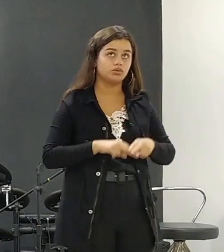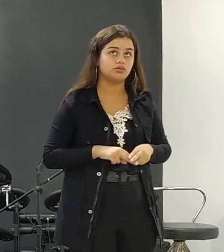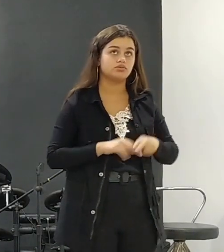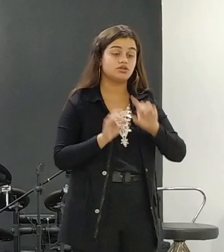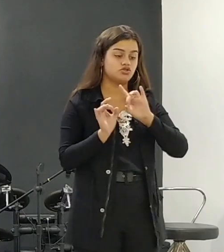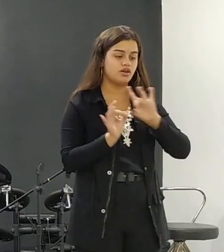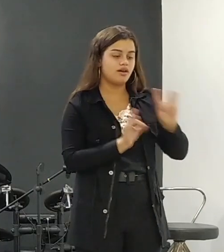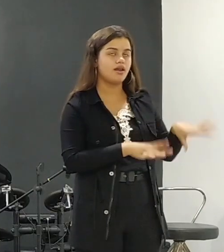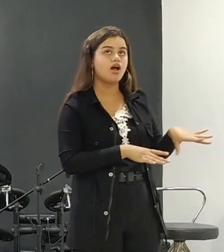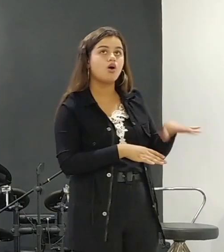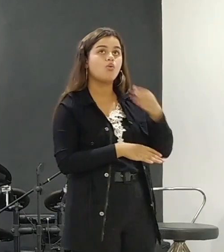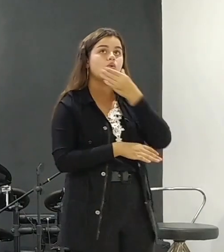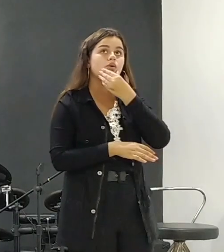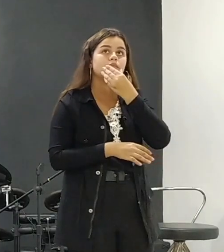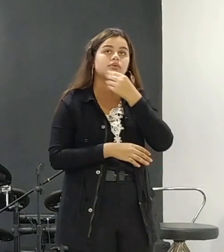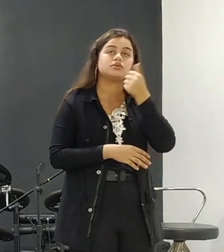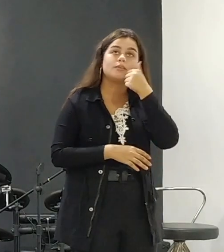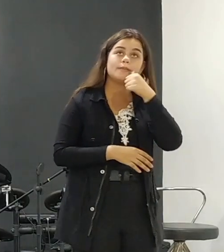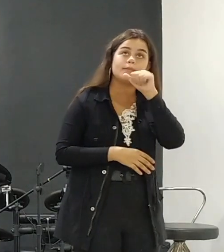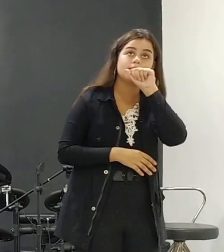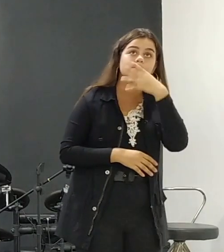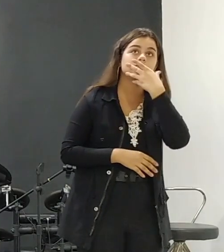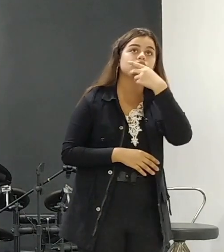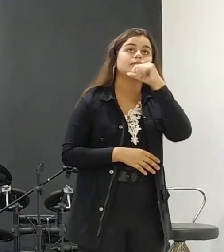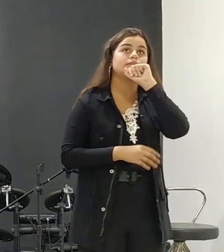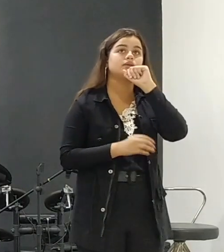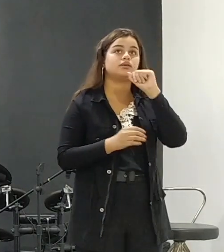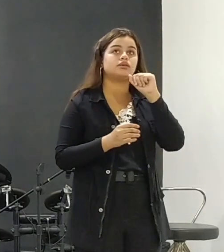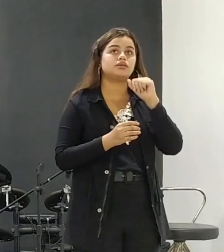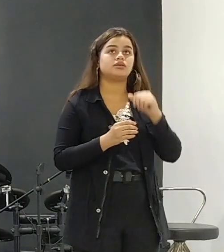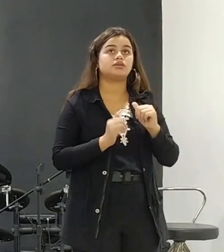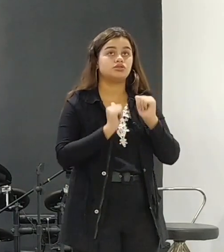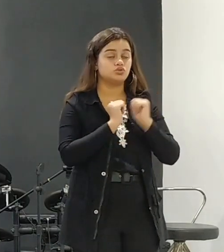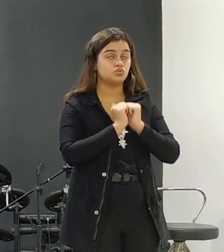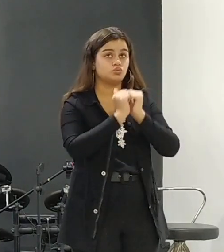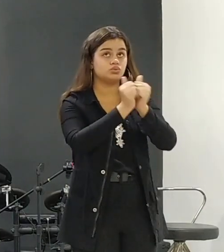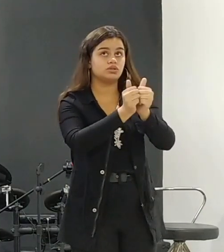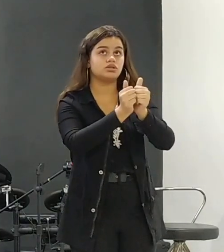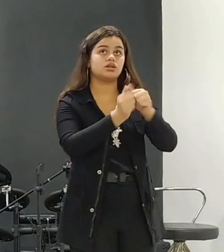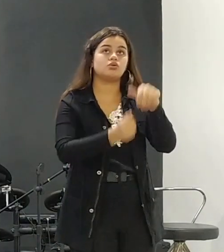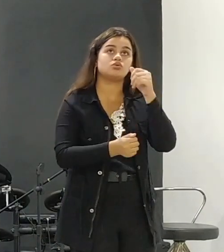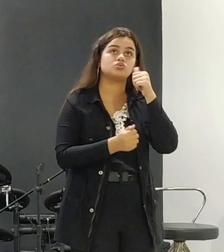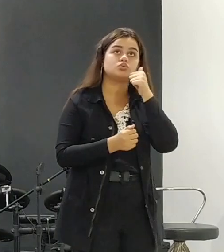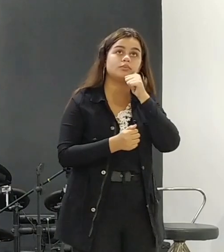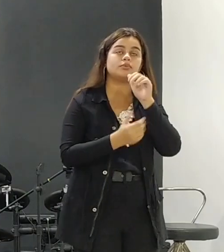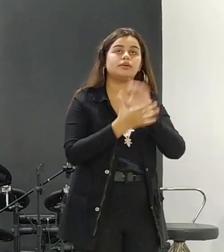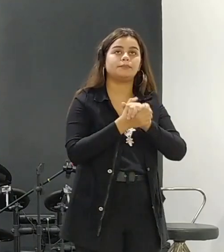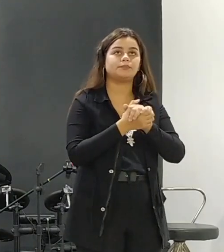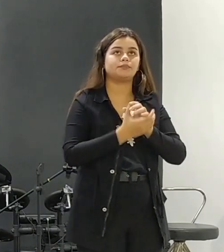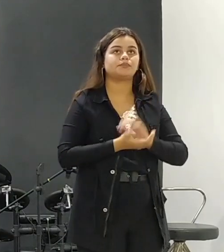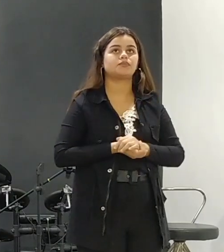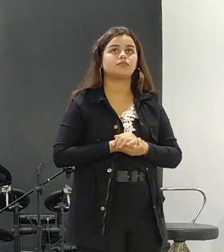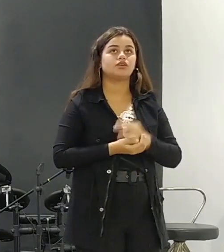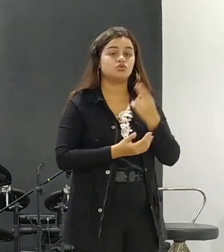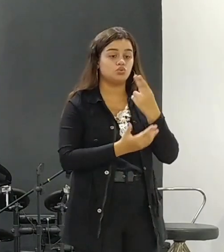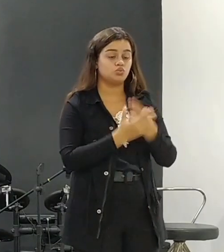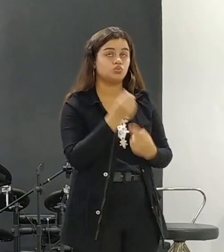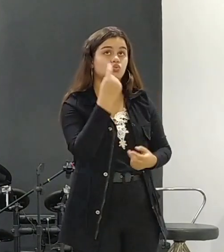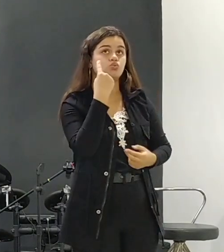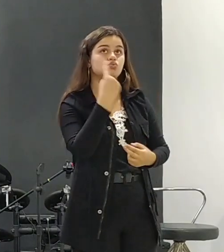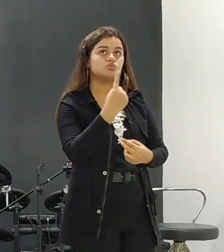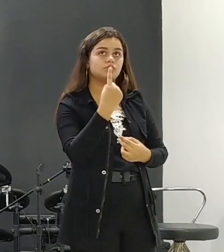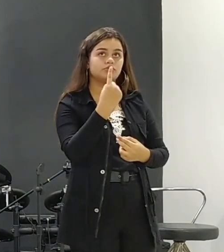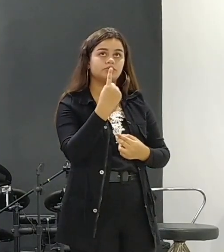isso deixará o homem seu pai e sua mãe, e unir-se-á à sua mulher, e serão os